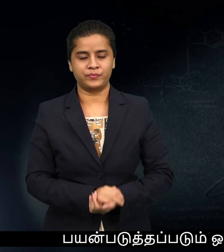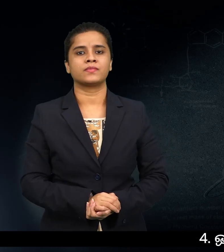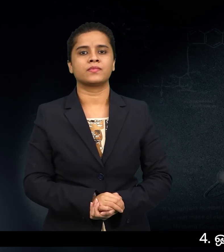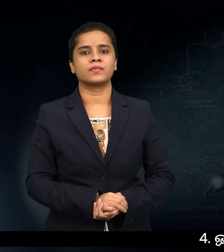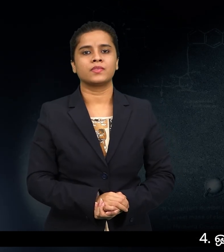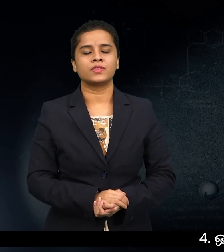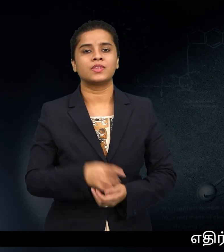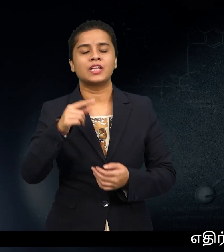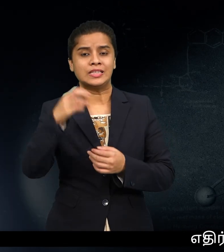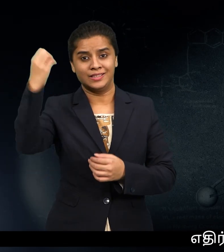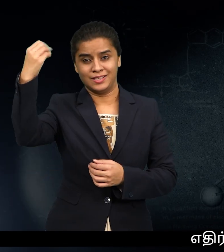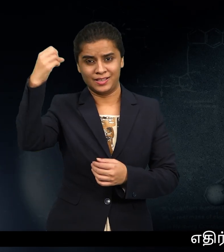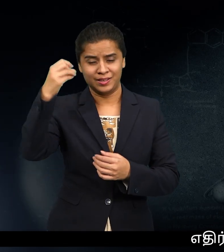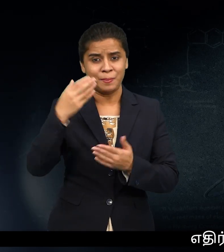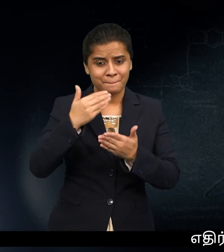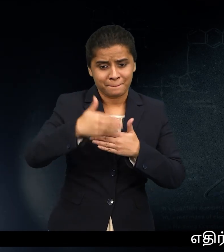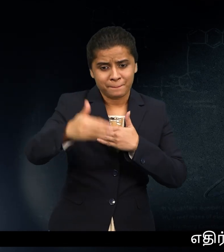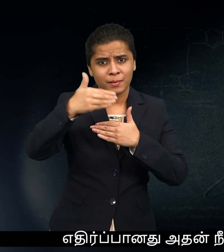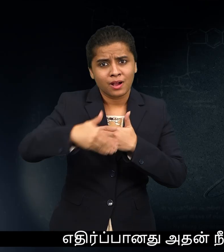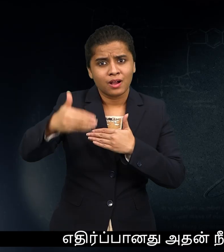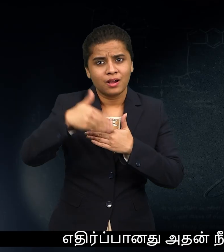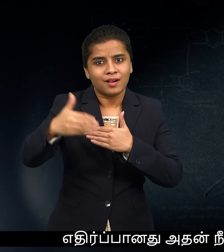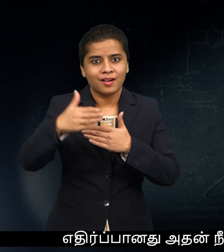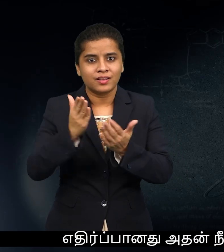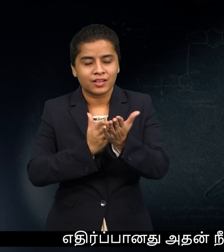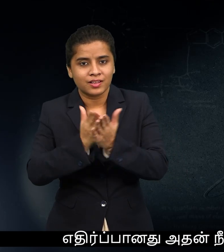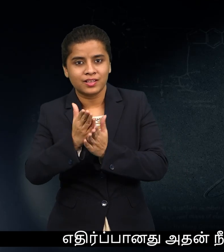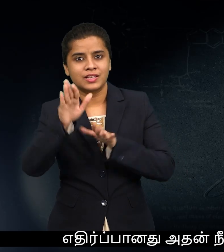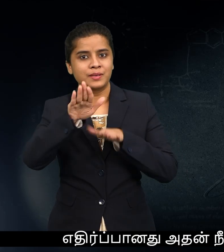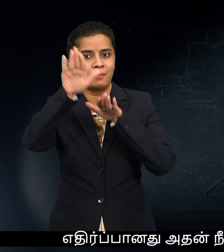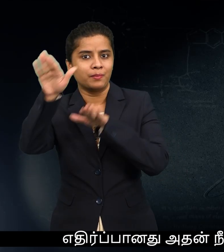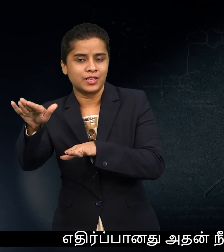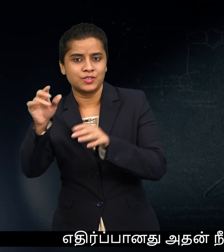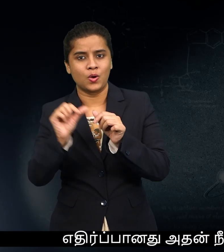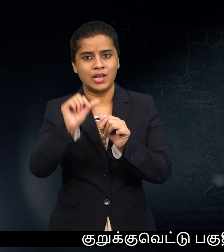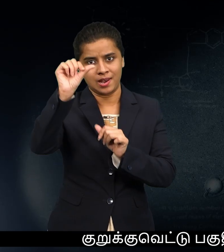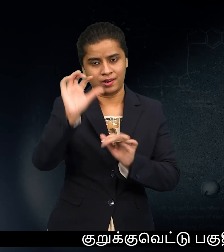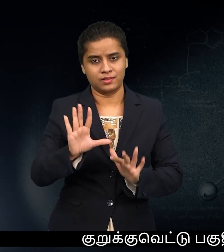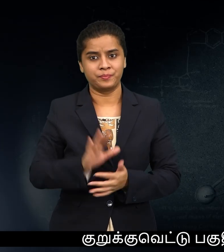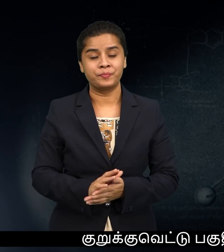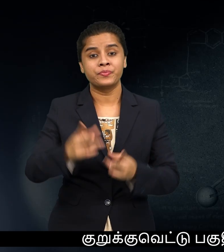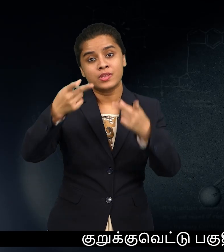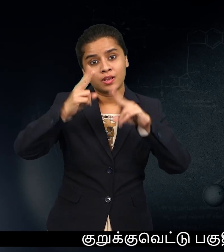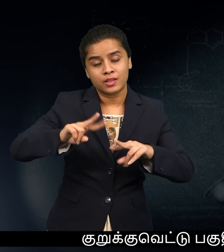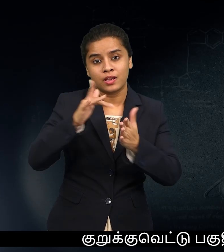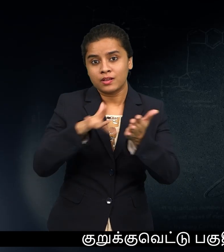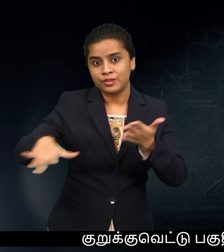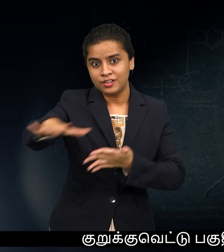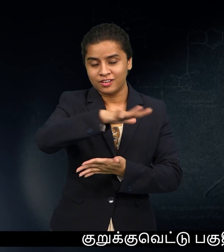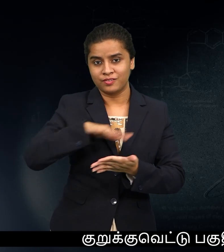ஒரு கடத்தியின் எதிர்ப்பானது அதன் நீளத்தை நேரடியாக சார்ந்துள்ளது. குறுக்குவெட்டு பகுதியின் மீது